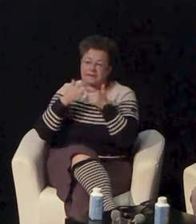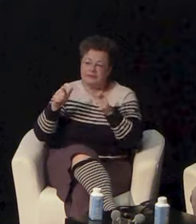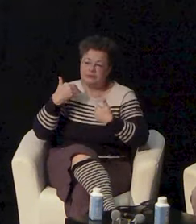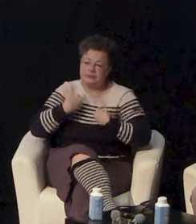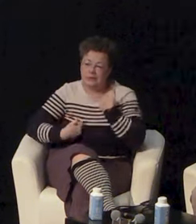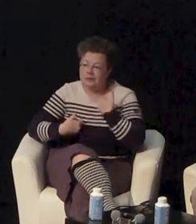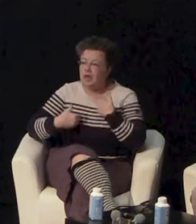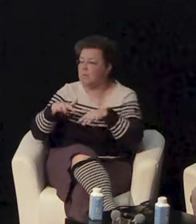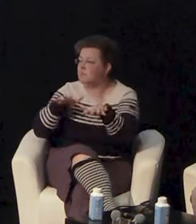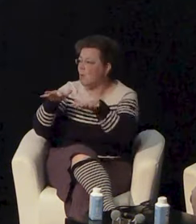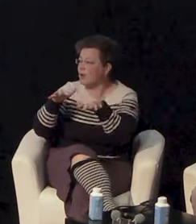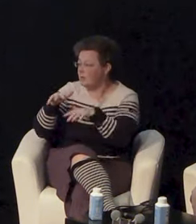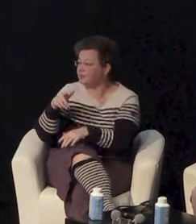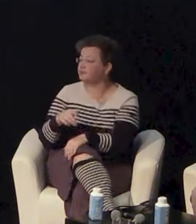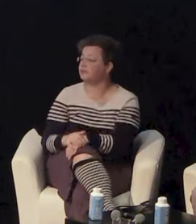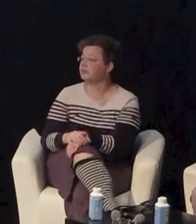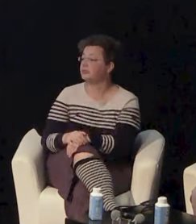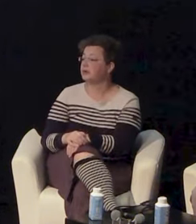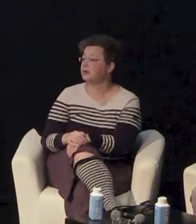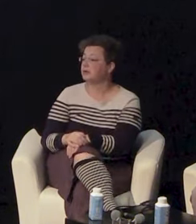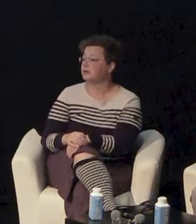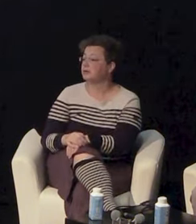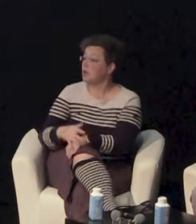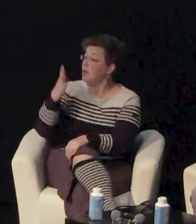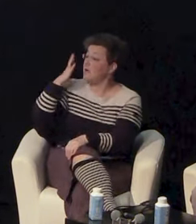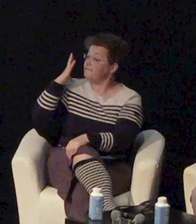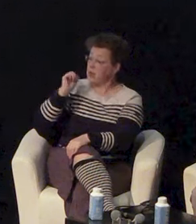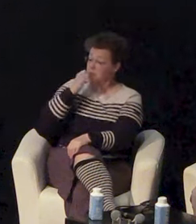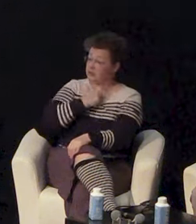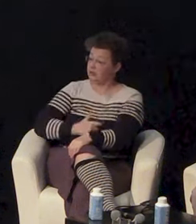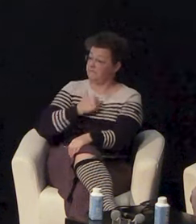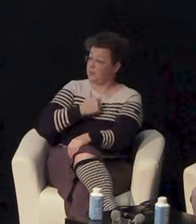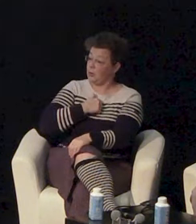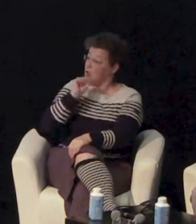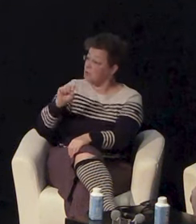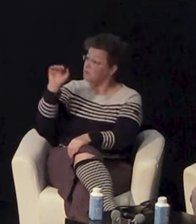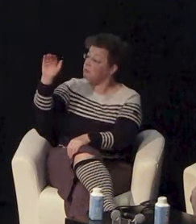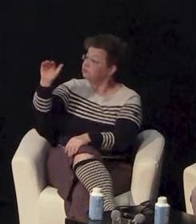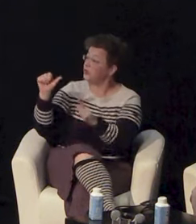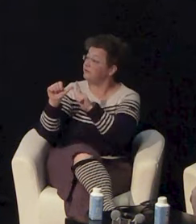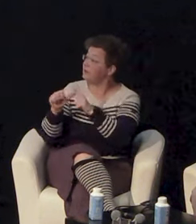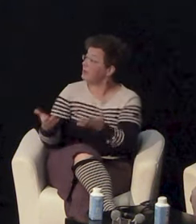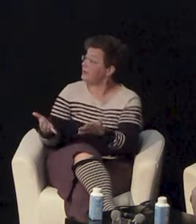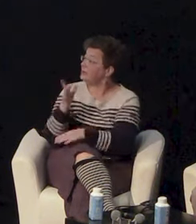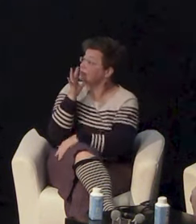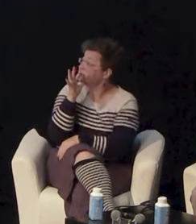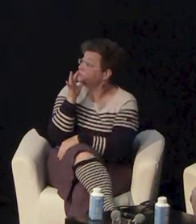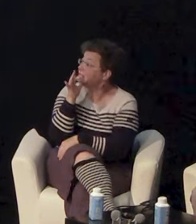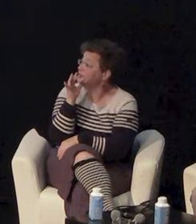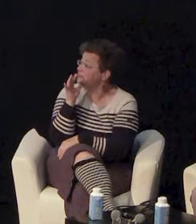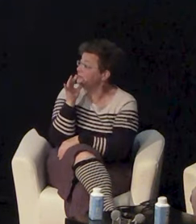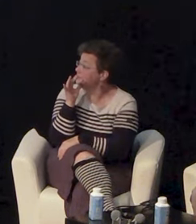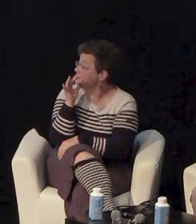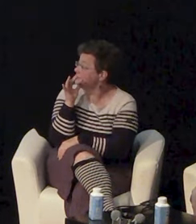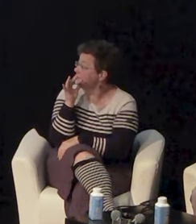GFIP, c'est-à-dire que ça touche essentiellement le milieu professionnel et pas les étudiants. Après, c'est vrai